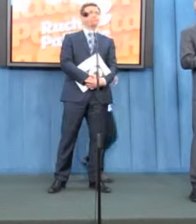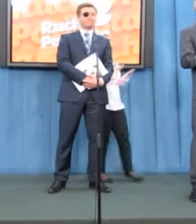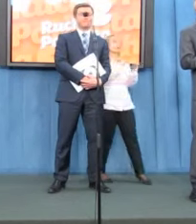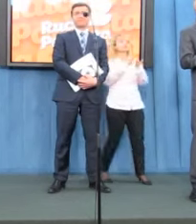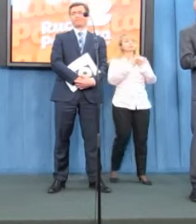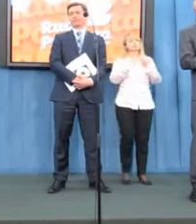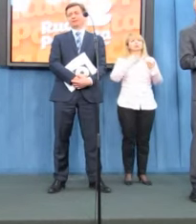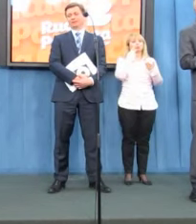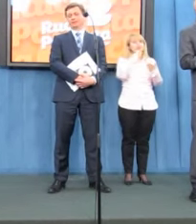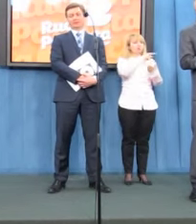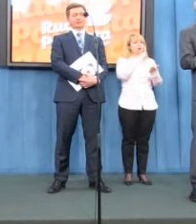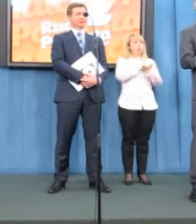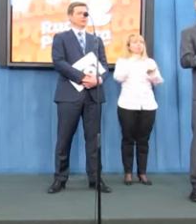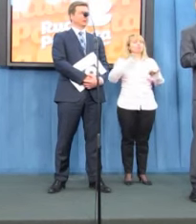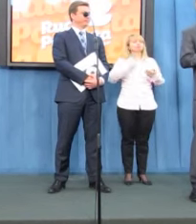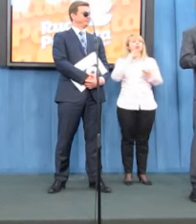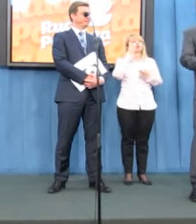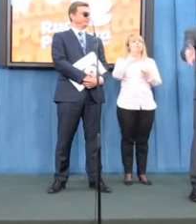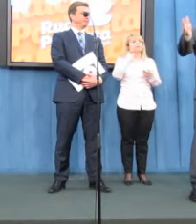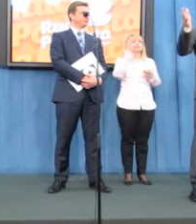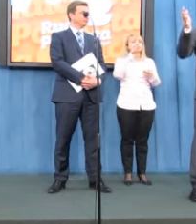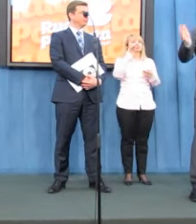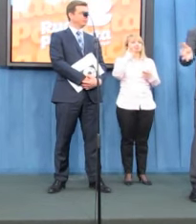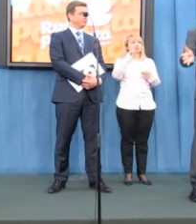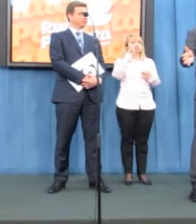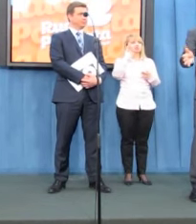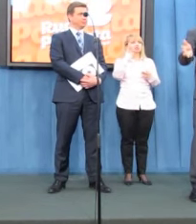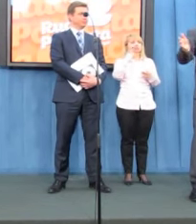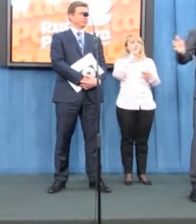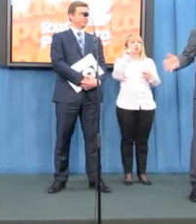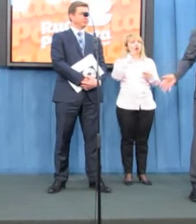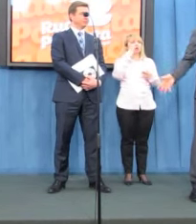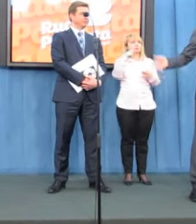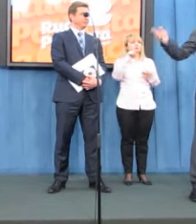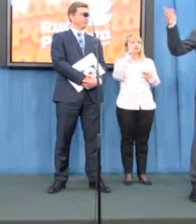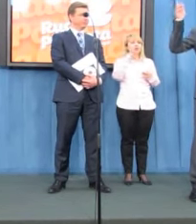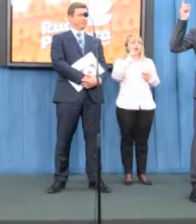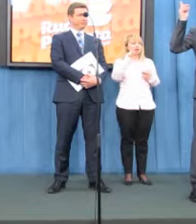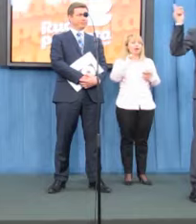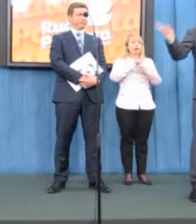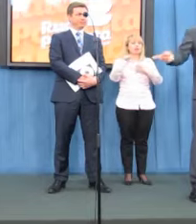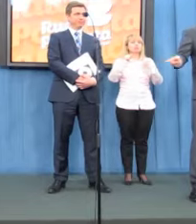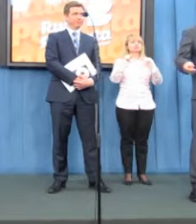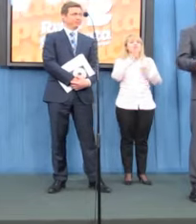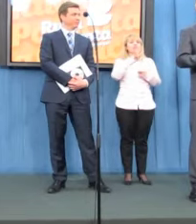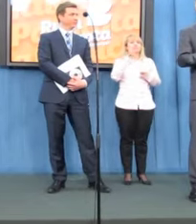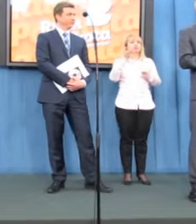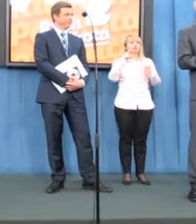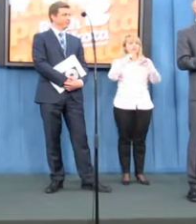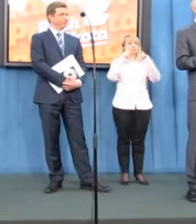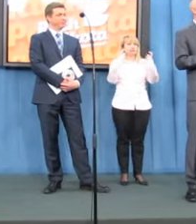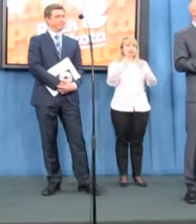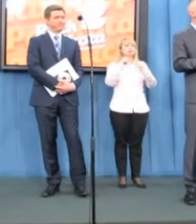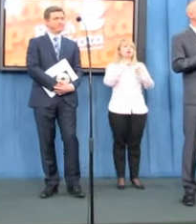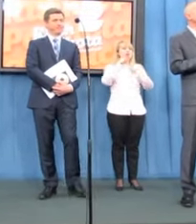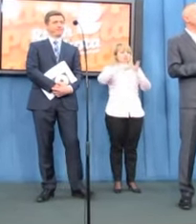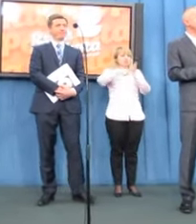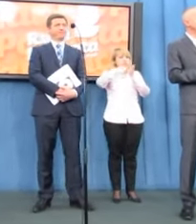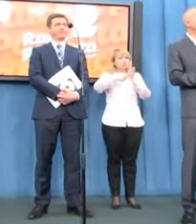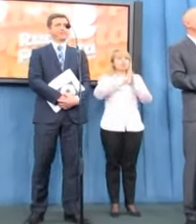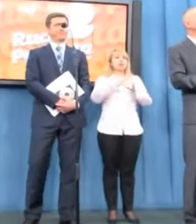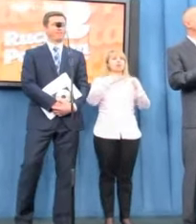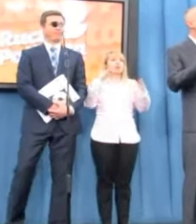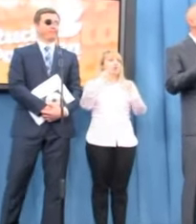posiedzenia Komisji Finansów Publicznych również jest na stronach sejmowych. Rejestrowały go nie tylko kamery sejmowe, również kamery wielostacji